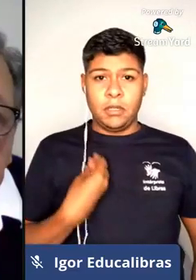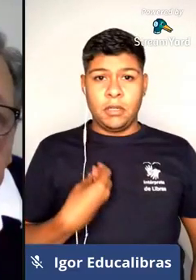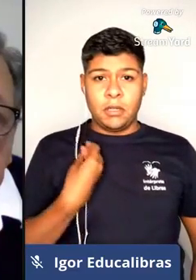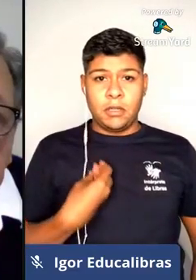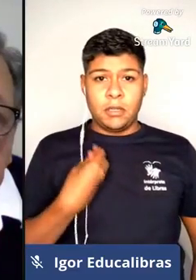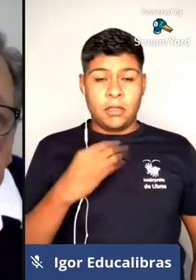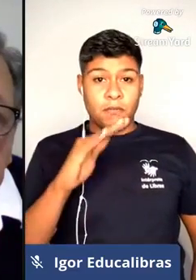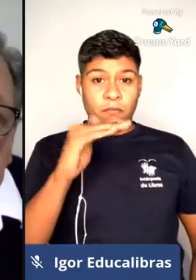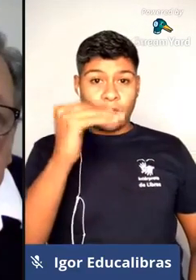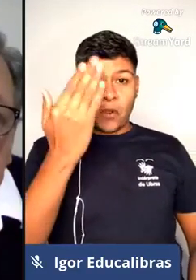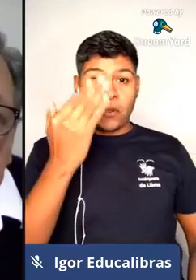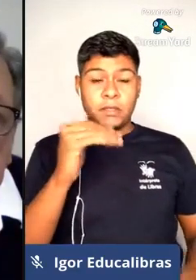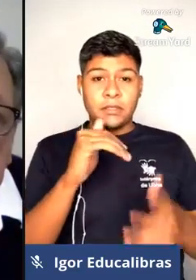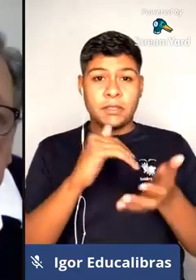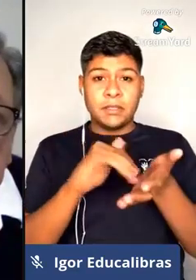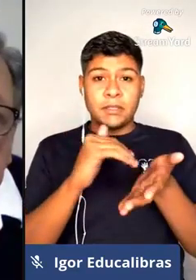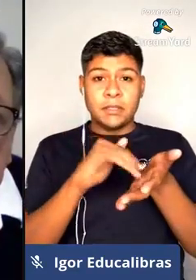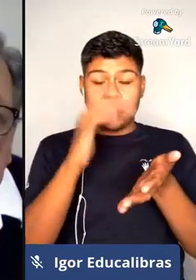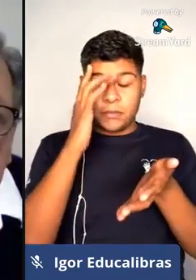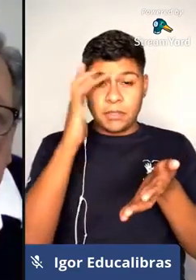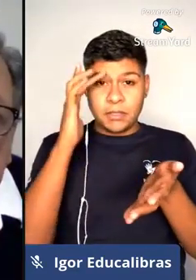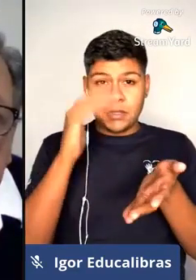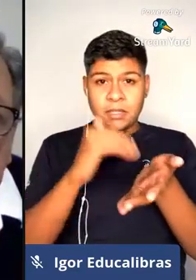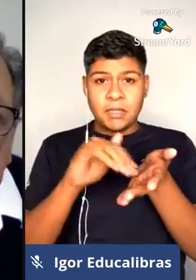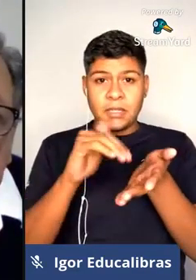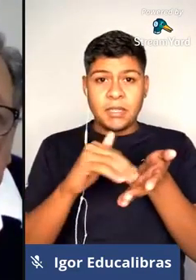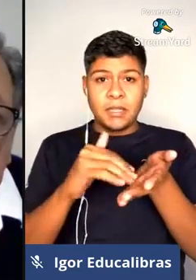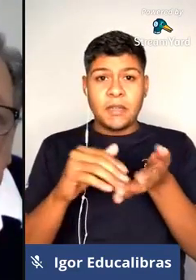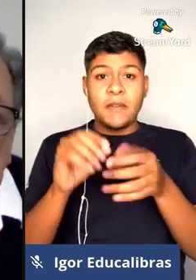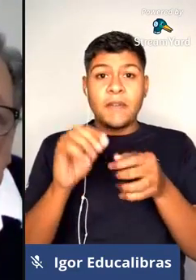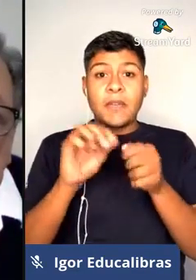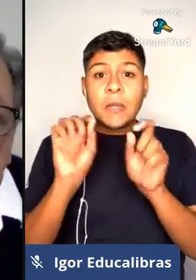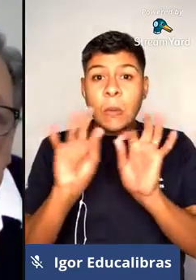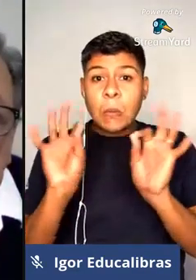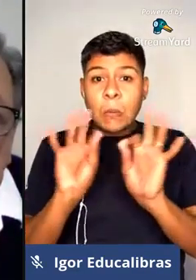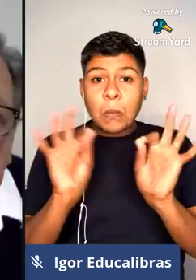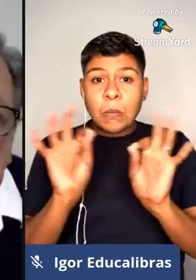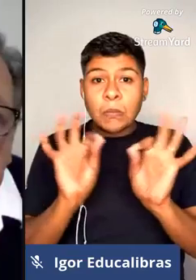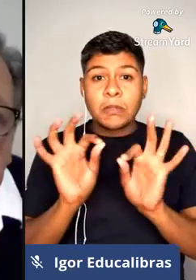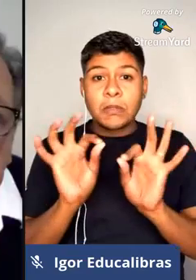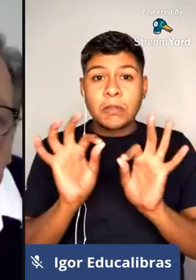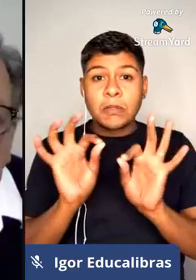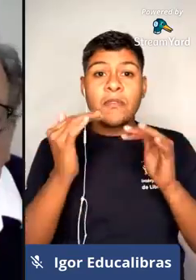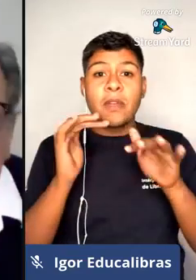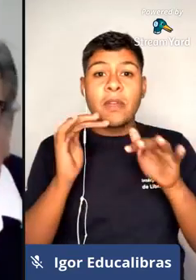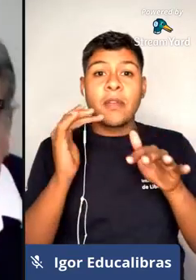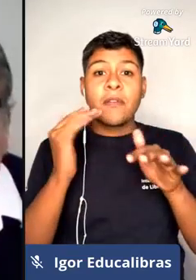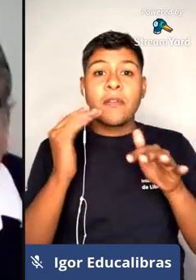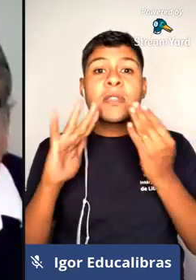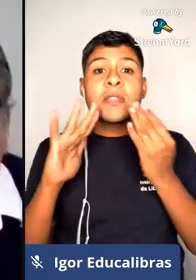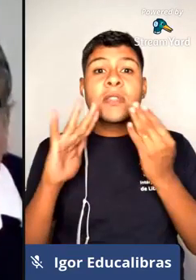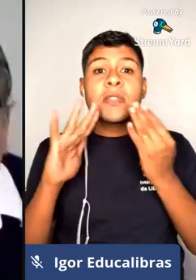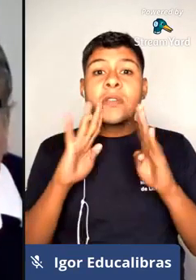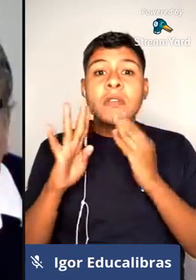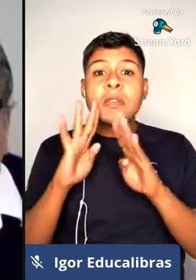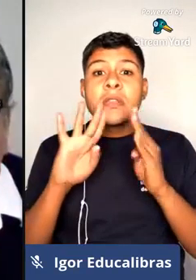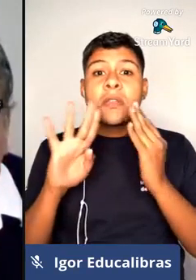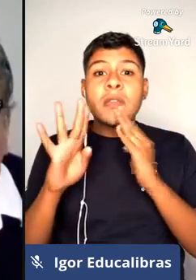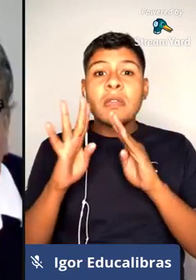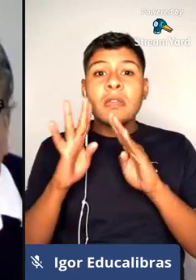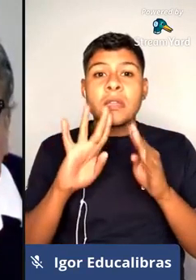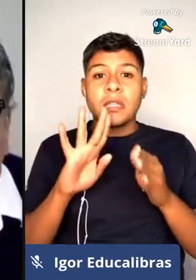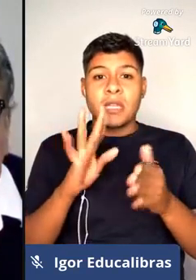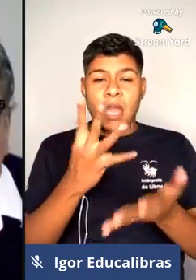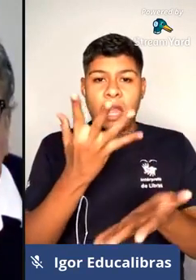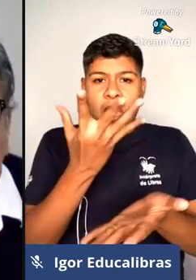da secretaria, ou o pessoal mesmo da secretaria que ainda não fez, entre no Facebook e dê um seguir,